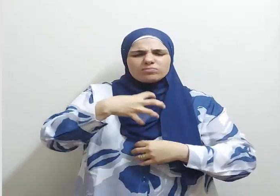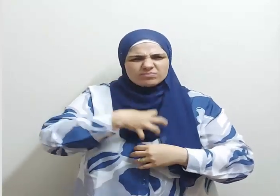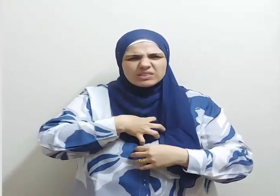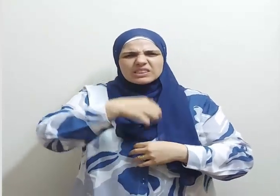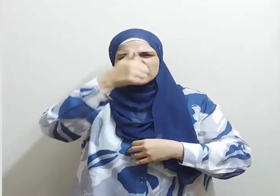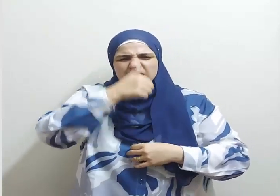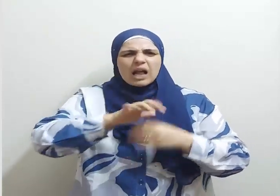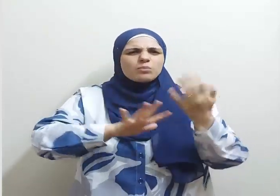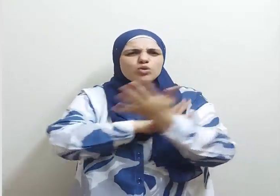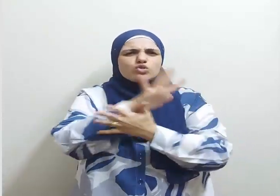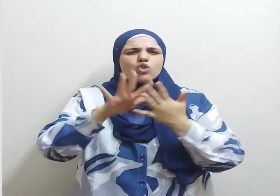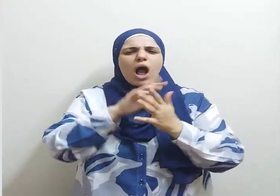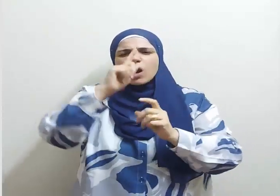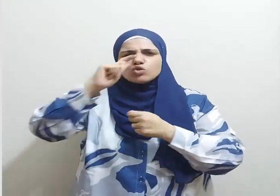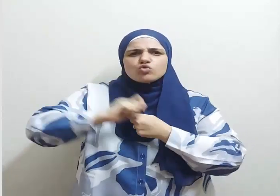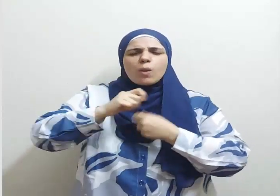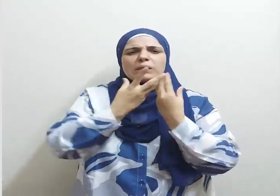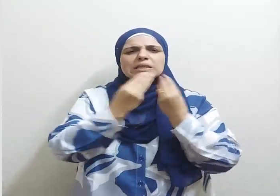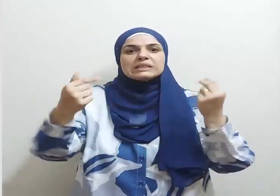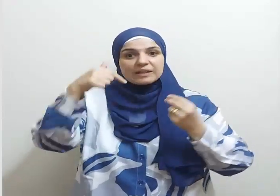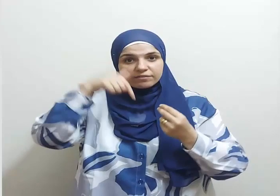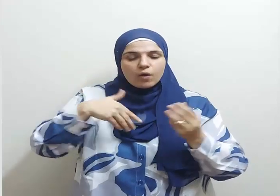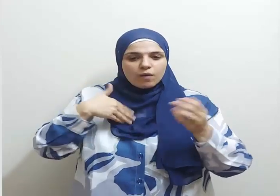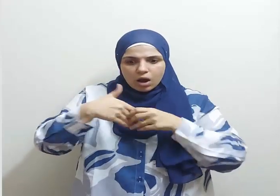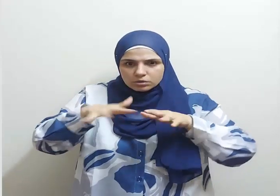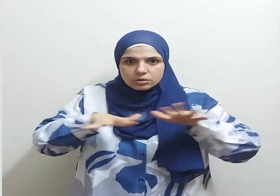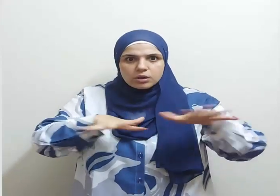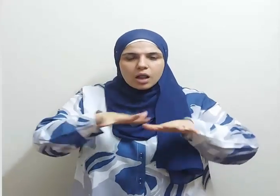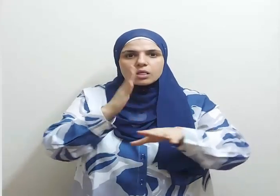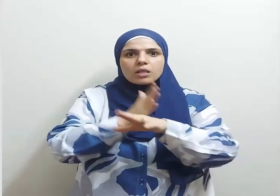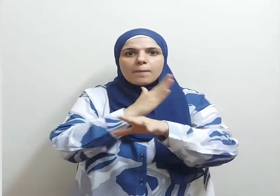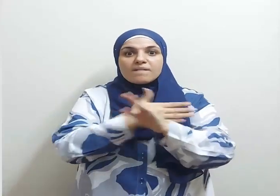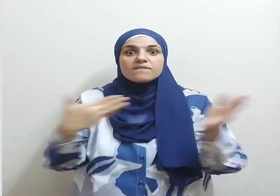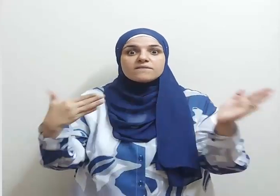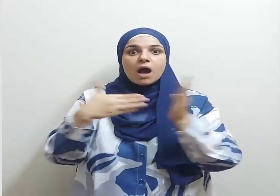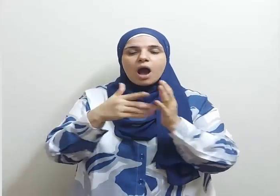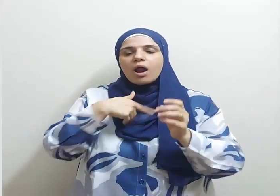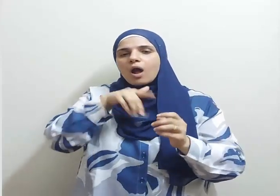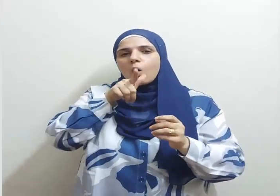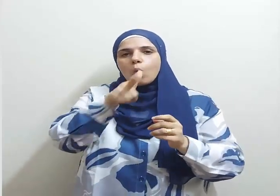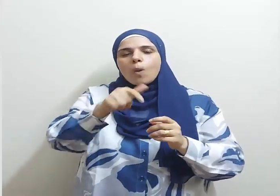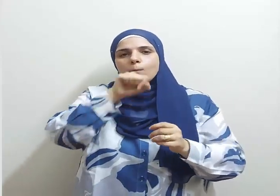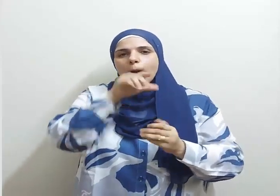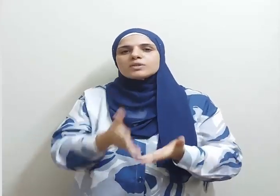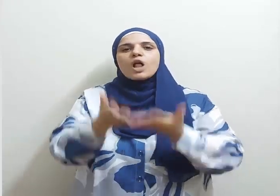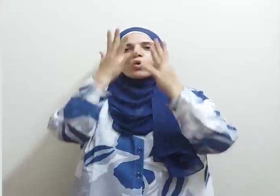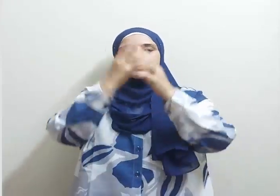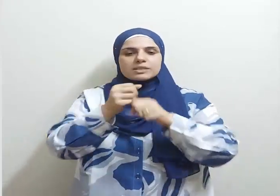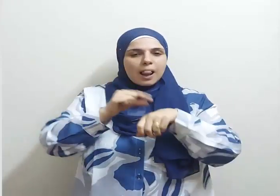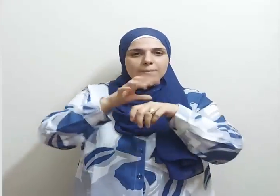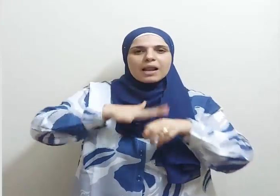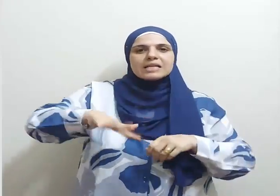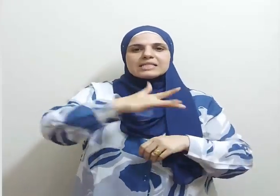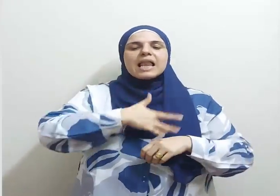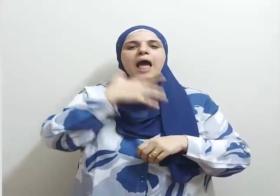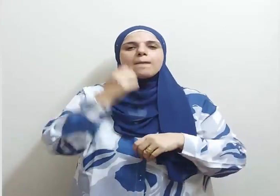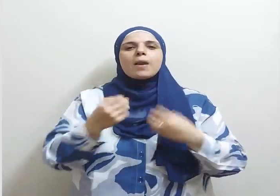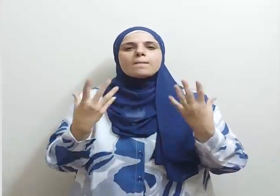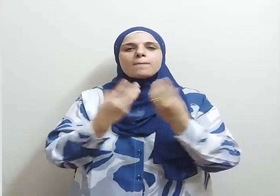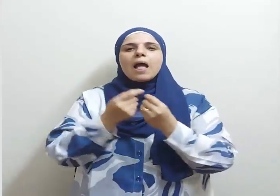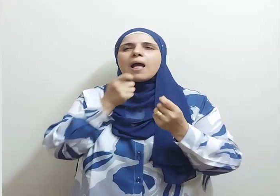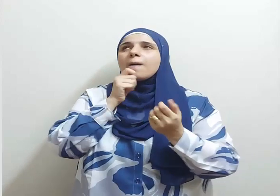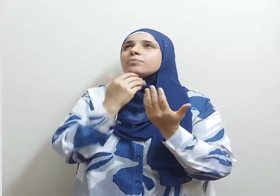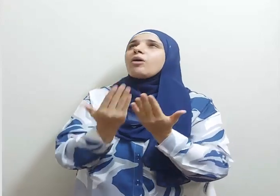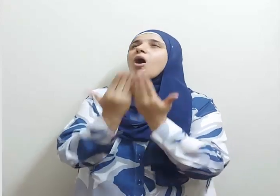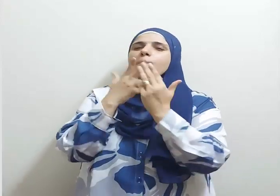الباساء والضراء وزلزلوا حتى يقول الرسول والذين امنوا معه متى نصر